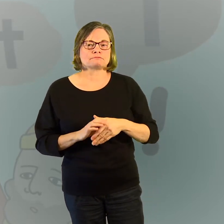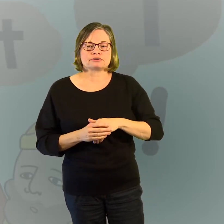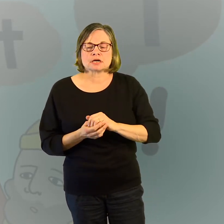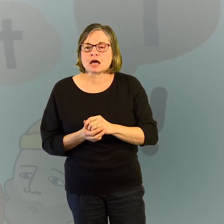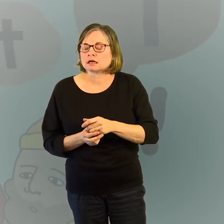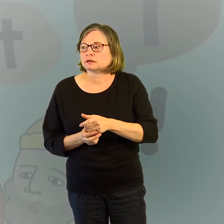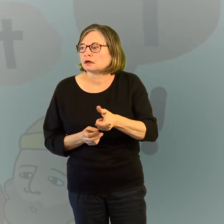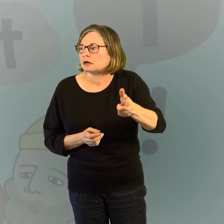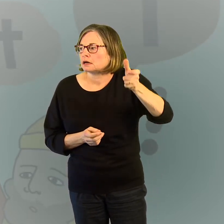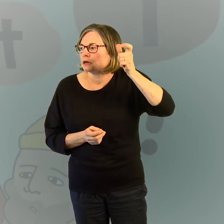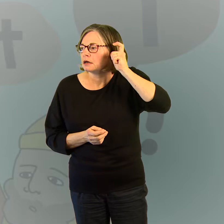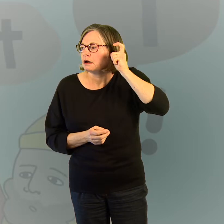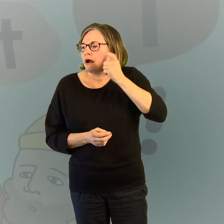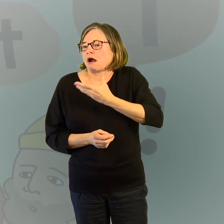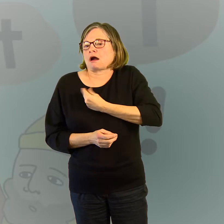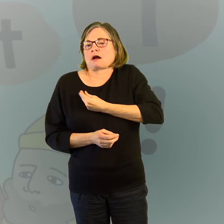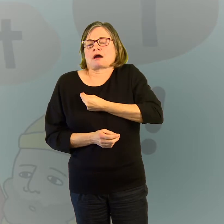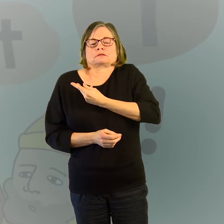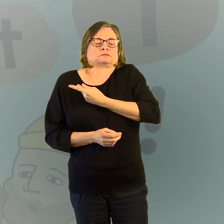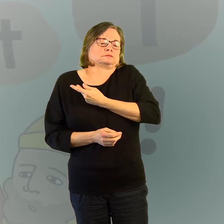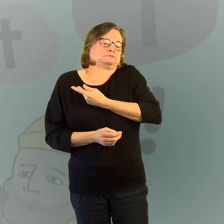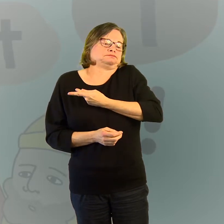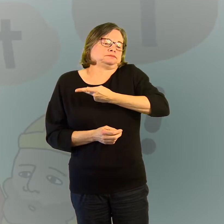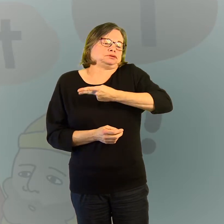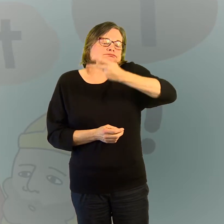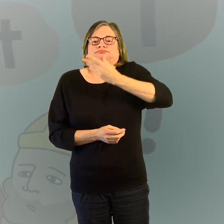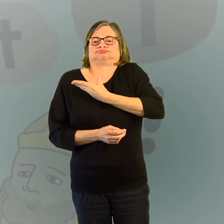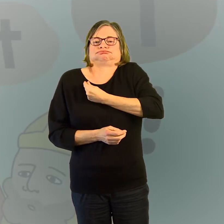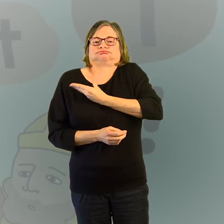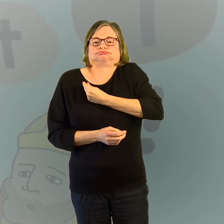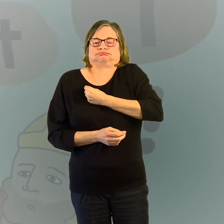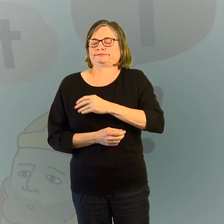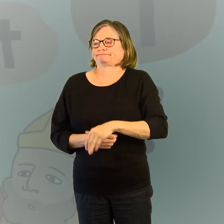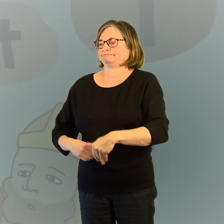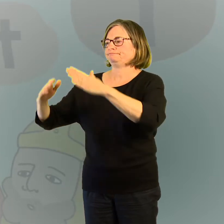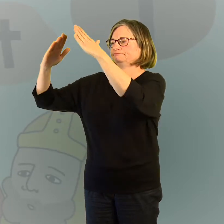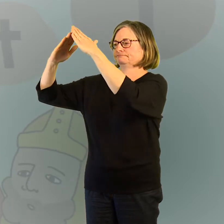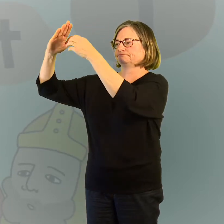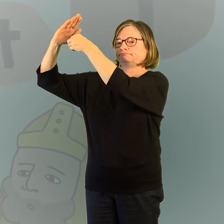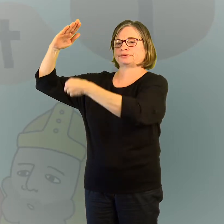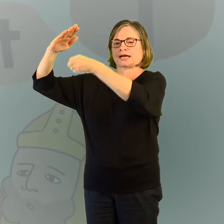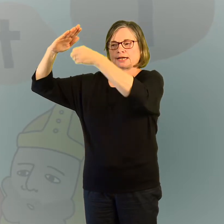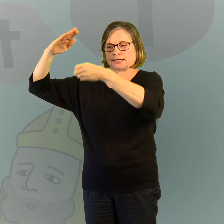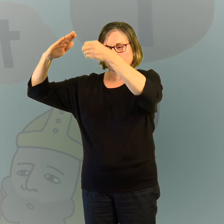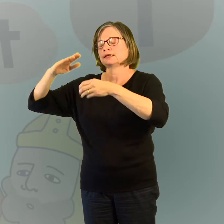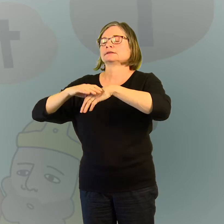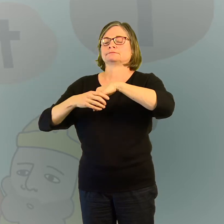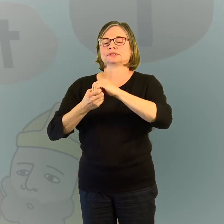Quand Pilate entend ces mots, il a encore plus peur. Il rentre dans le palais et il